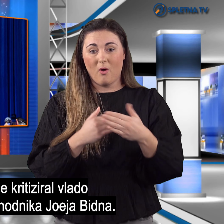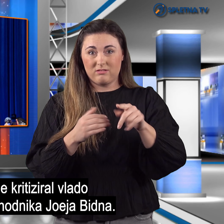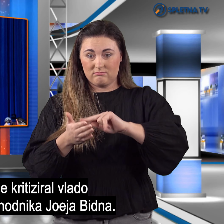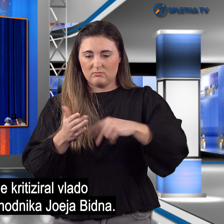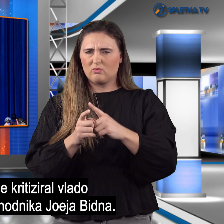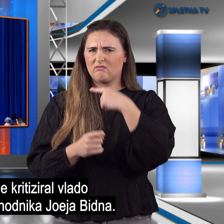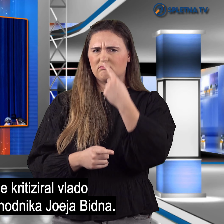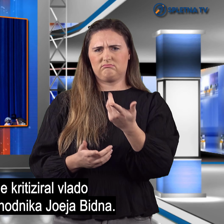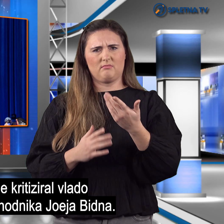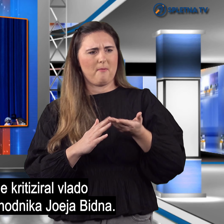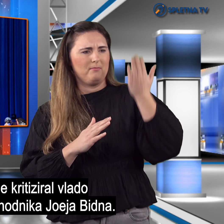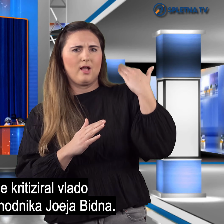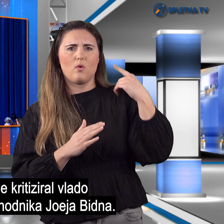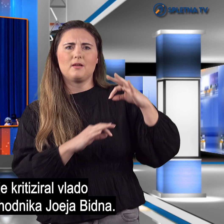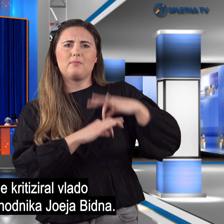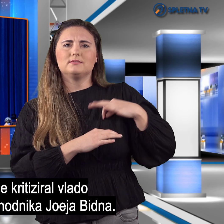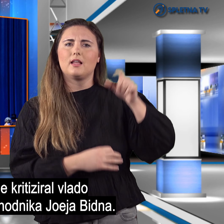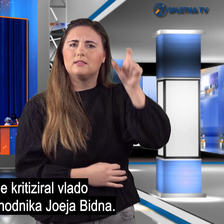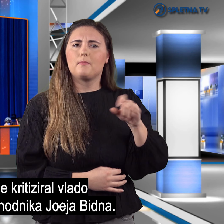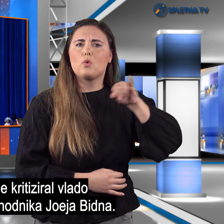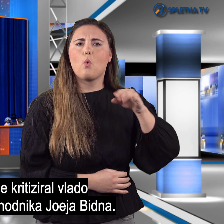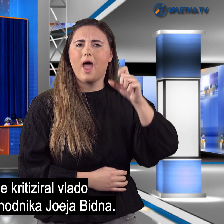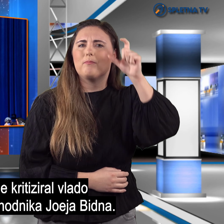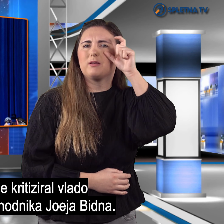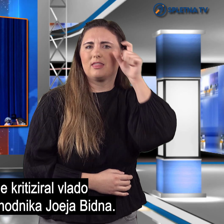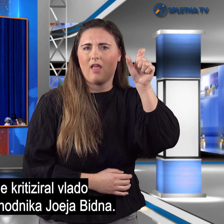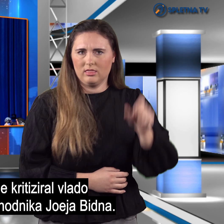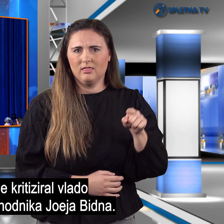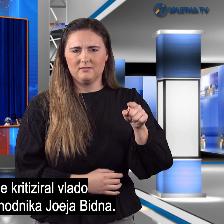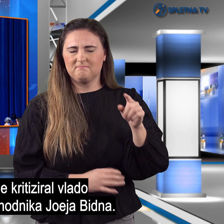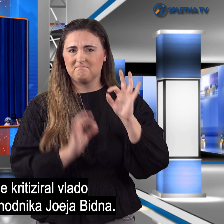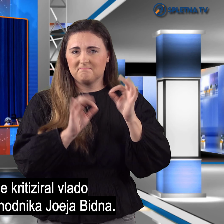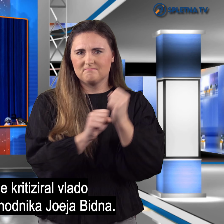Ob tem je kritiziral vlado svojega predhodnika Joea Bidena.